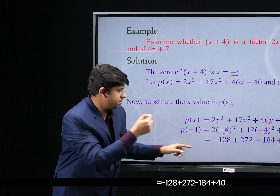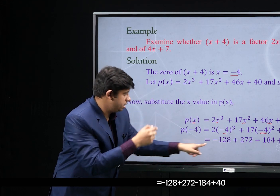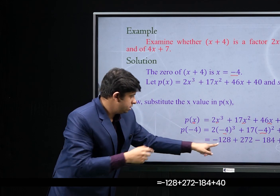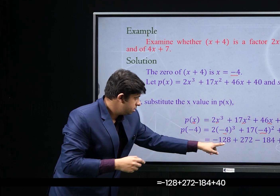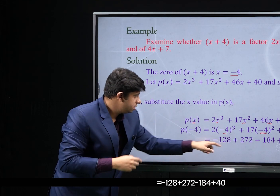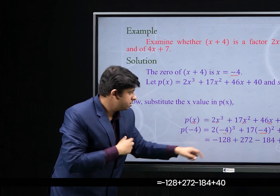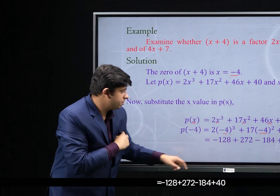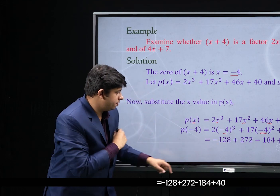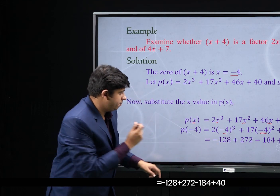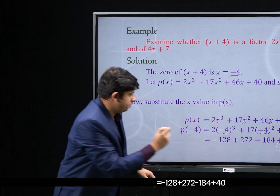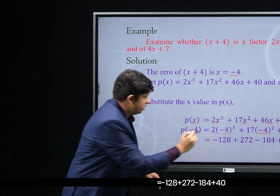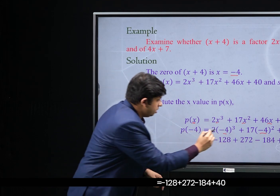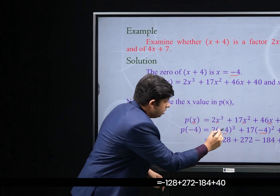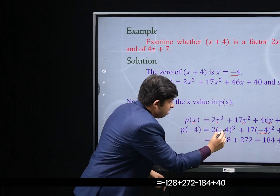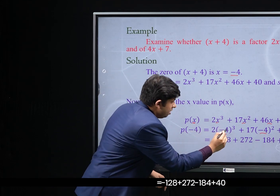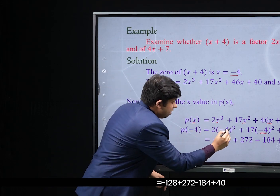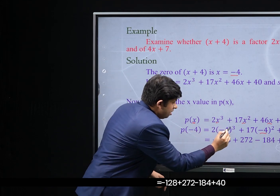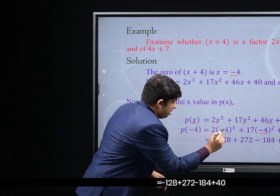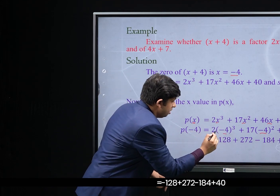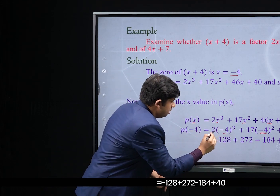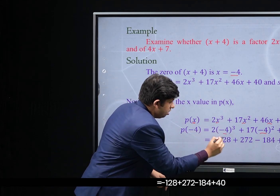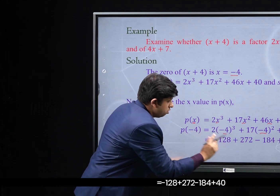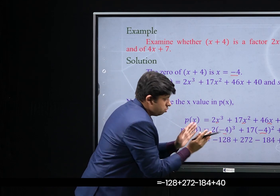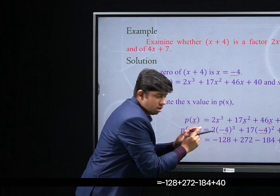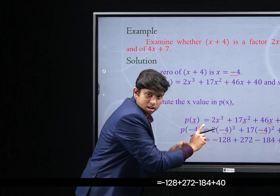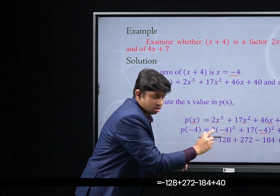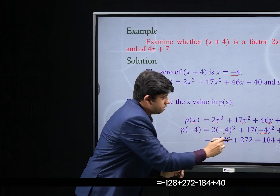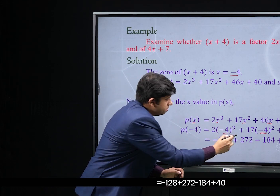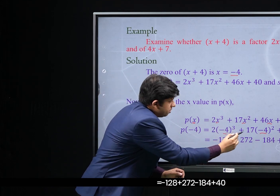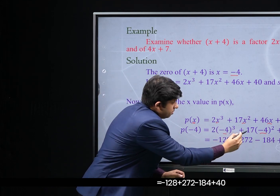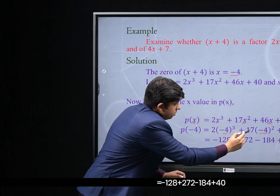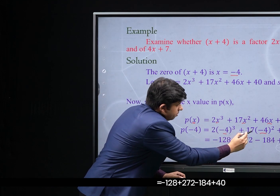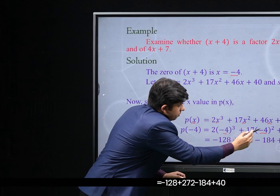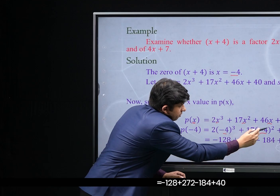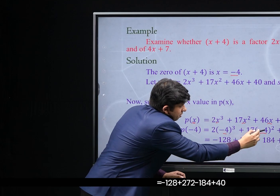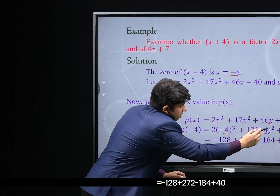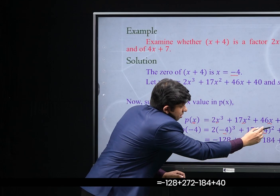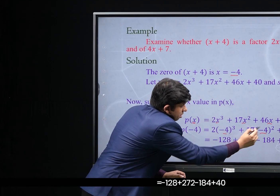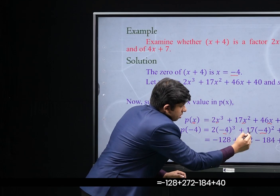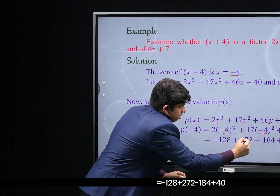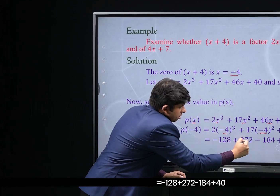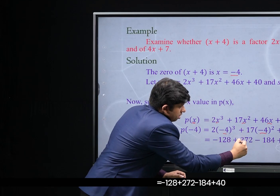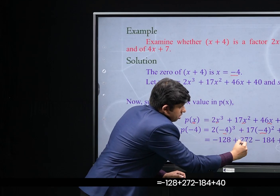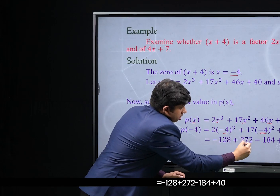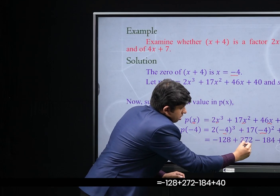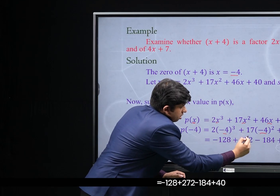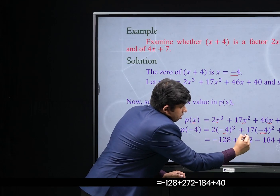ஈடு கழித்தல் 128 கூட்டல் 272 கழித்தல் 184